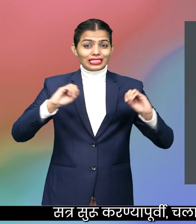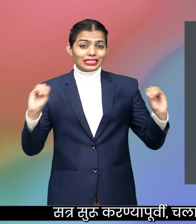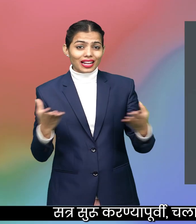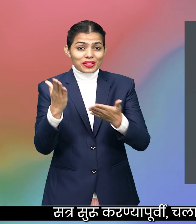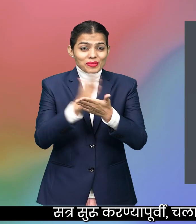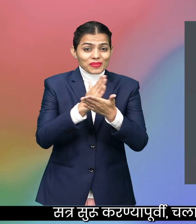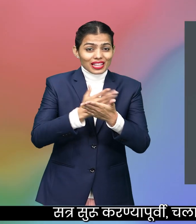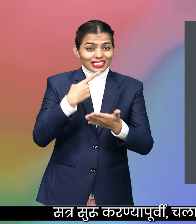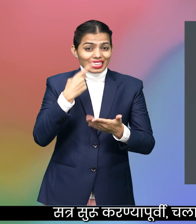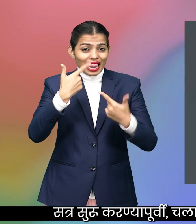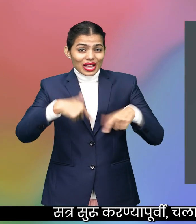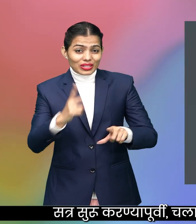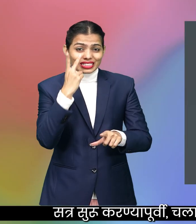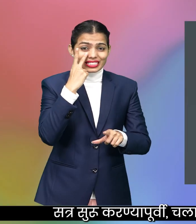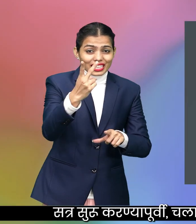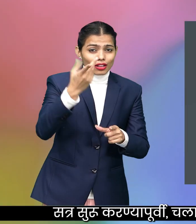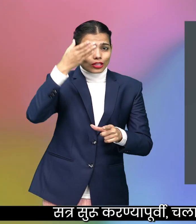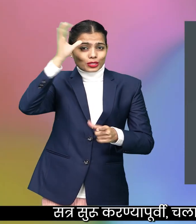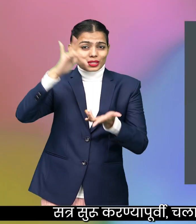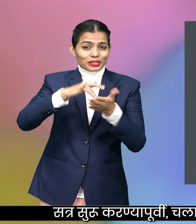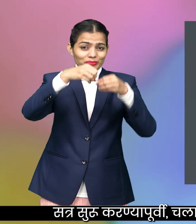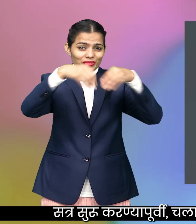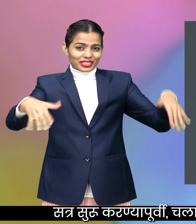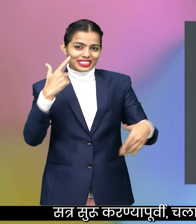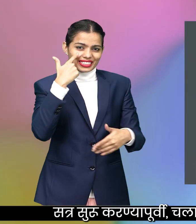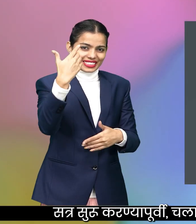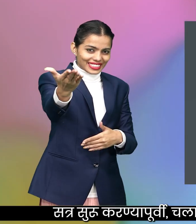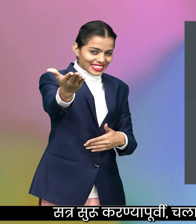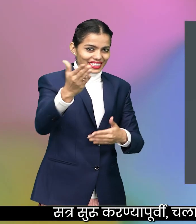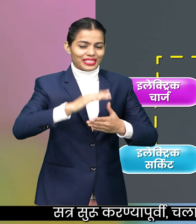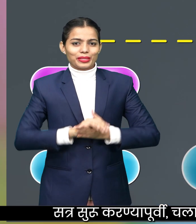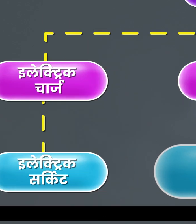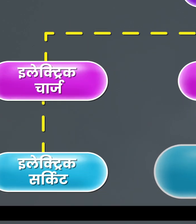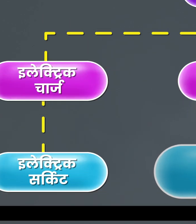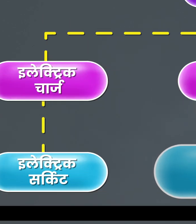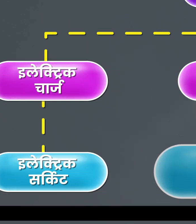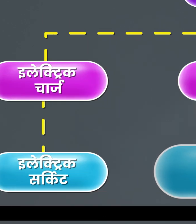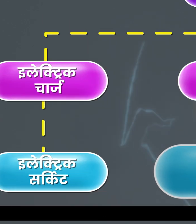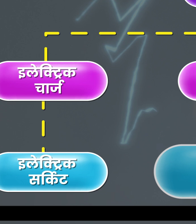सत्र सुरू करण्यापूर्वी चला या संकल्पनात्मक नकाशाकडे पाहूया.